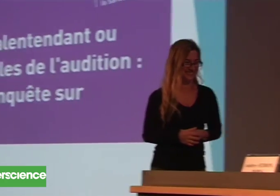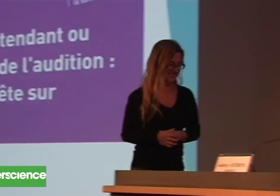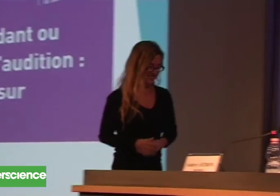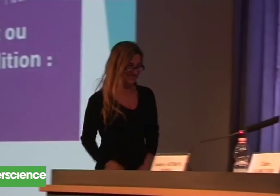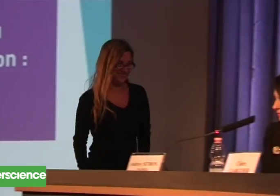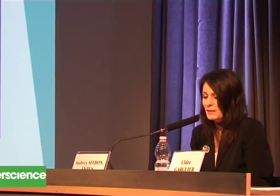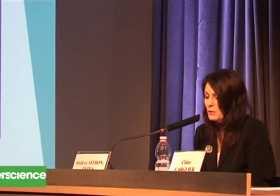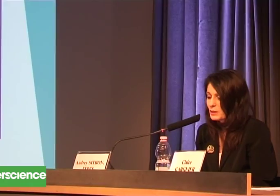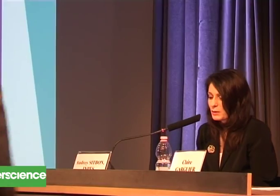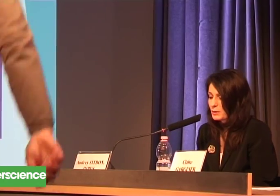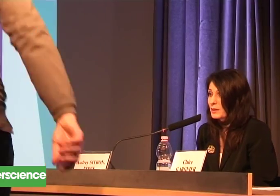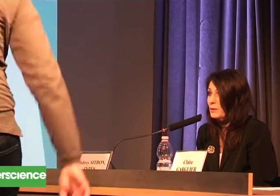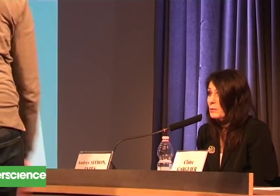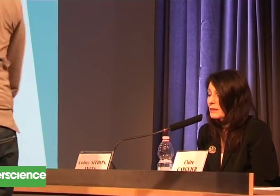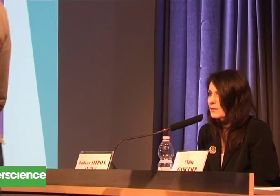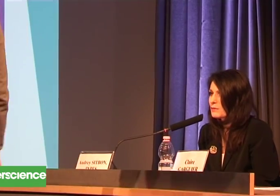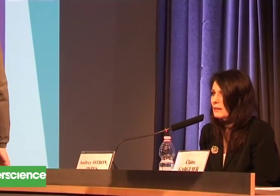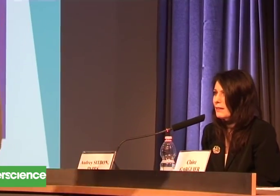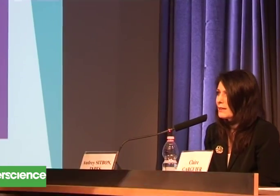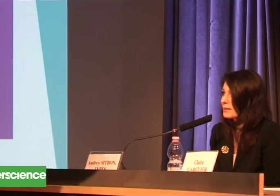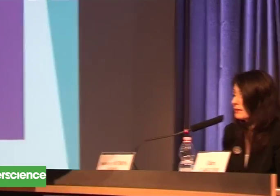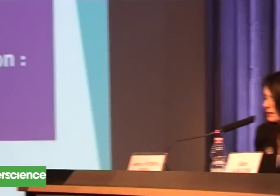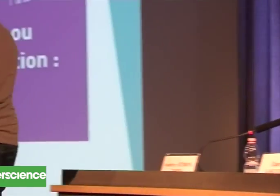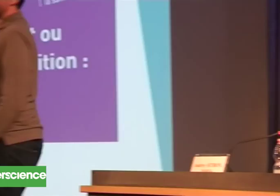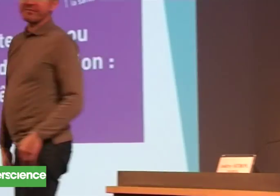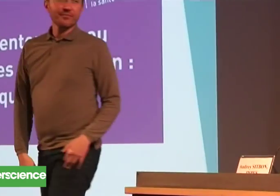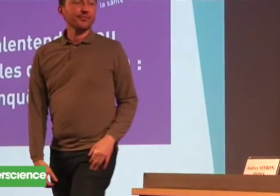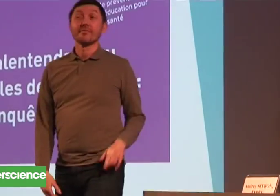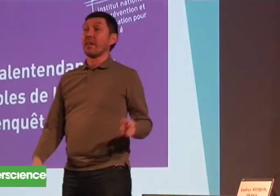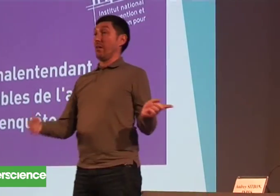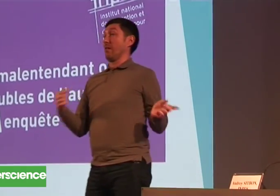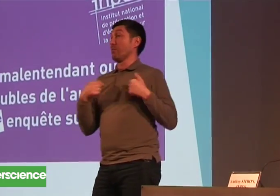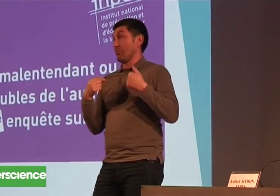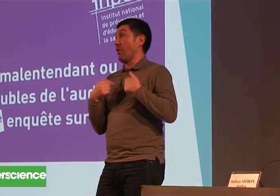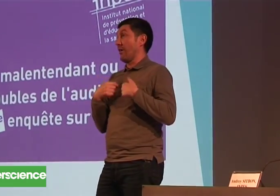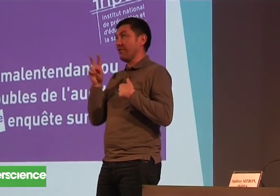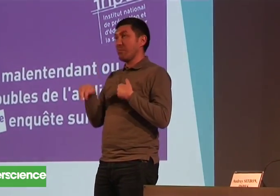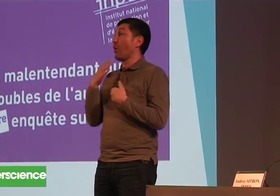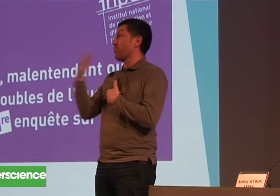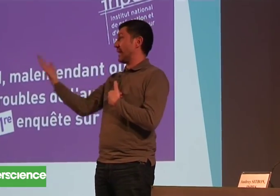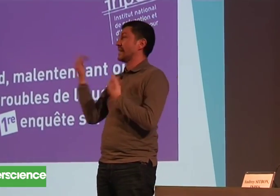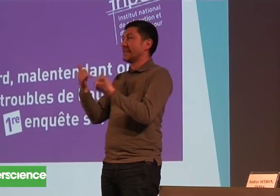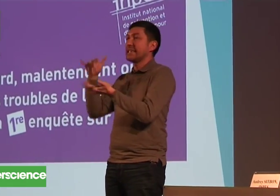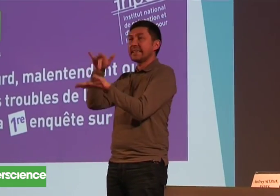parole. C'est moi qui remercie en fait la Cité de la Santé et surtout Claire pour cette